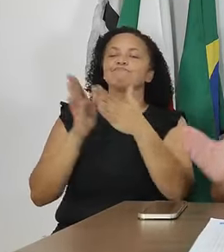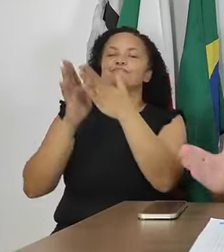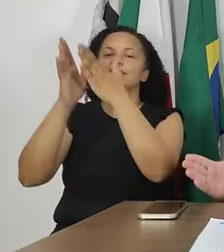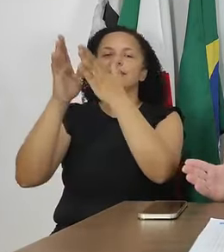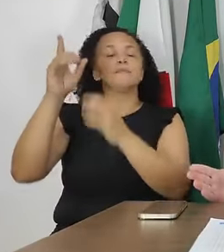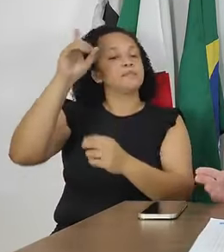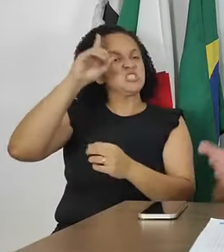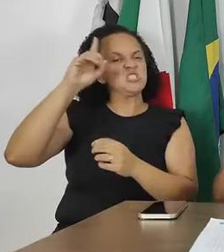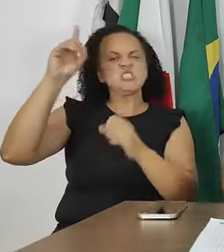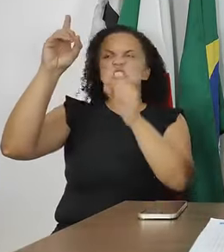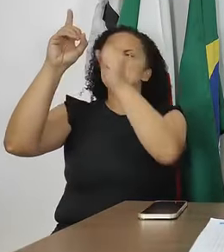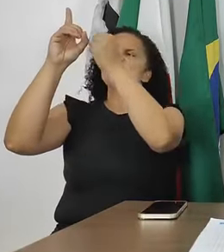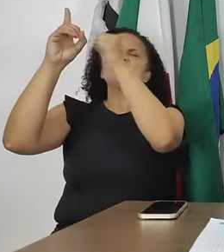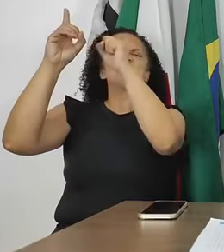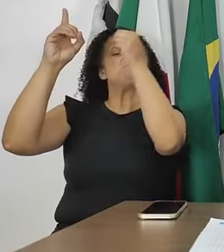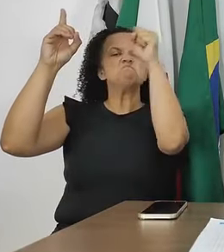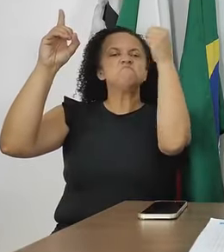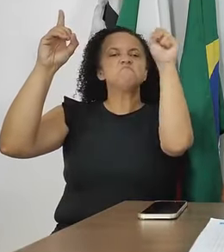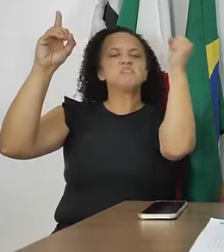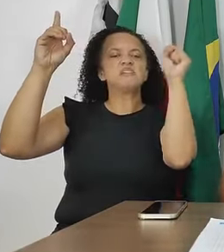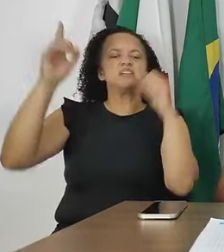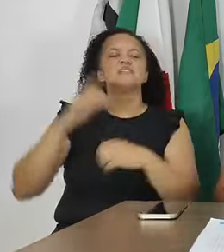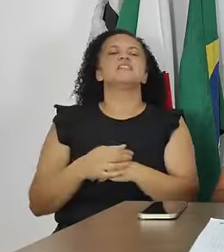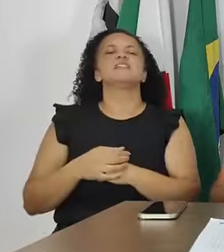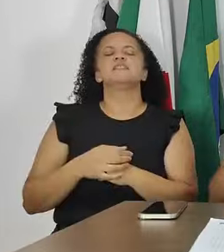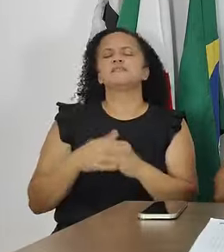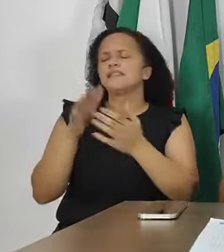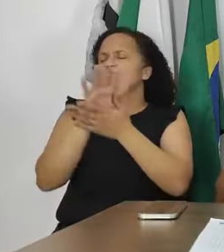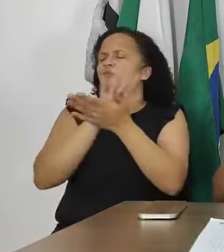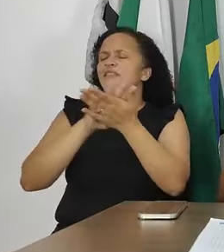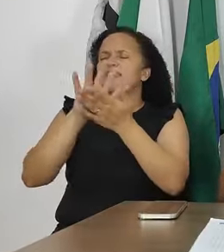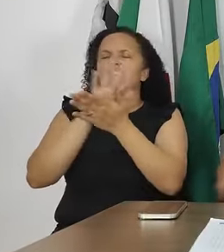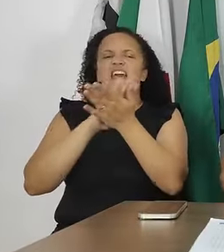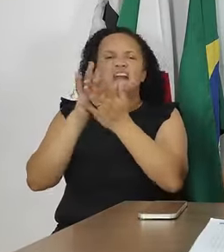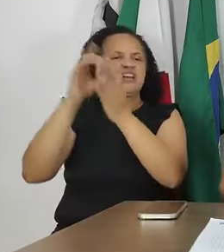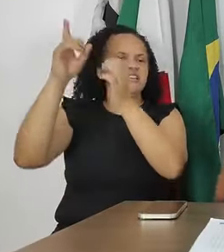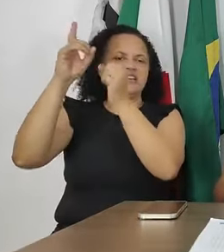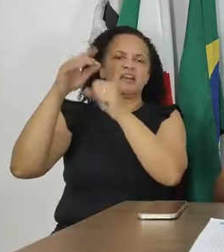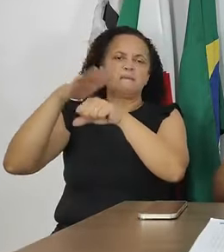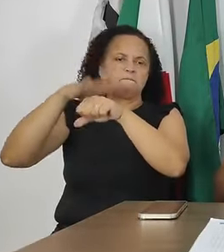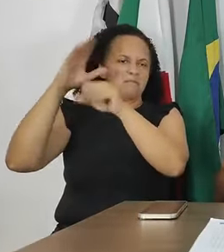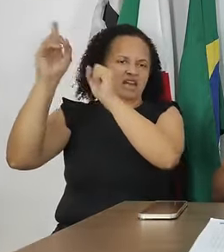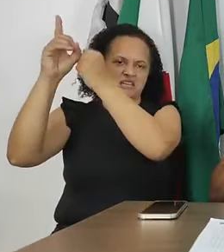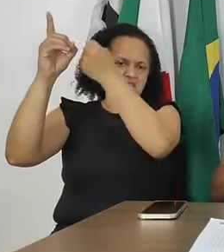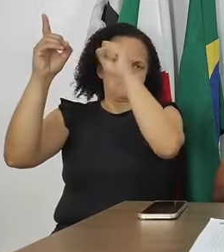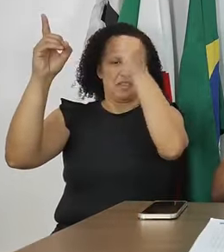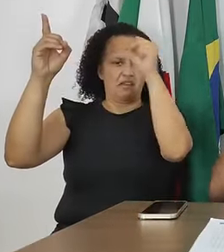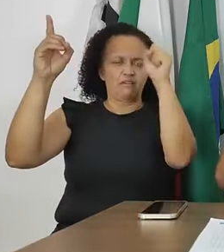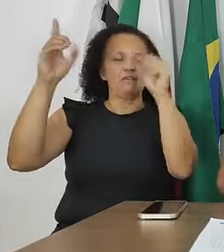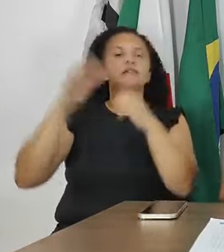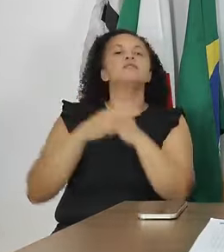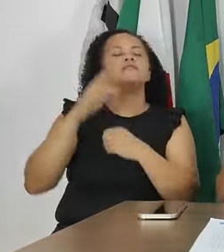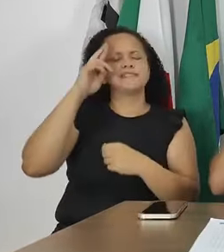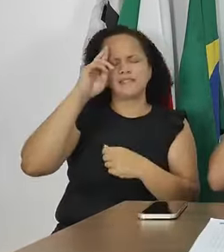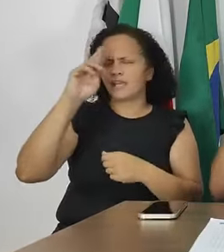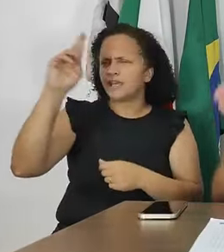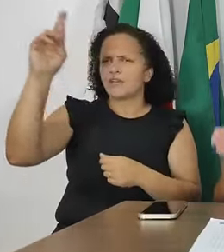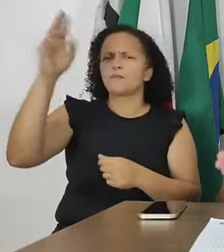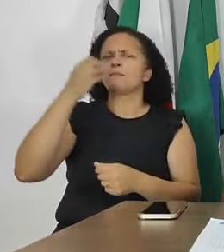está no mundo. E se esse Deus é soberano, nenhuma das suas ordens, nenhuma dos seus